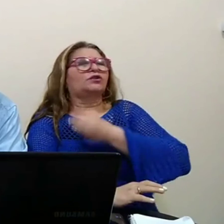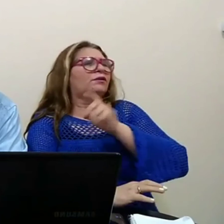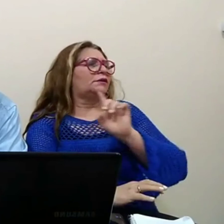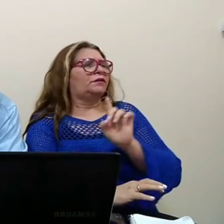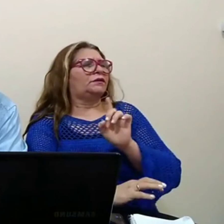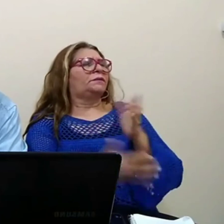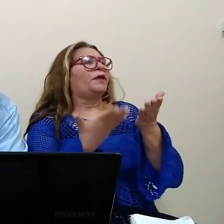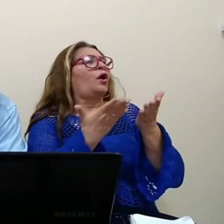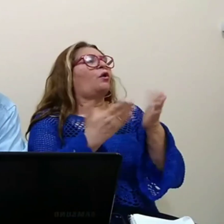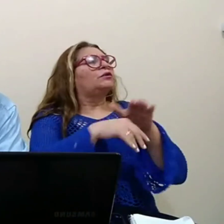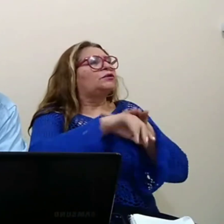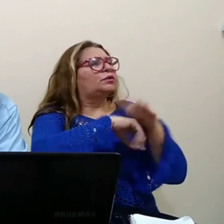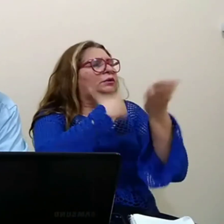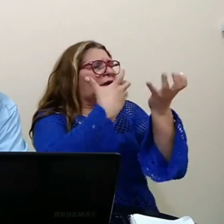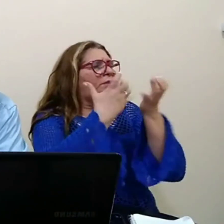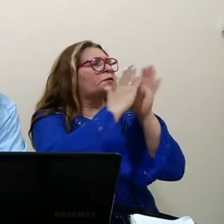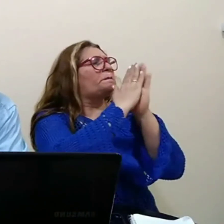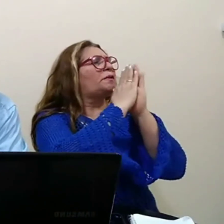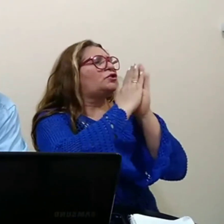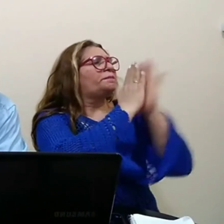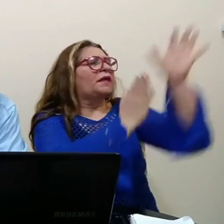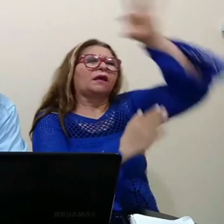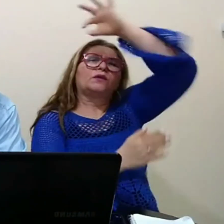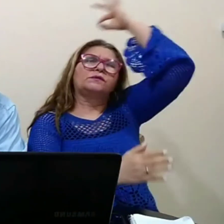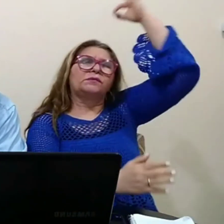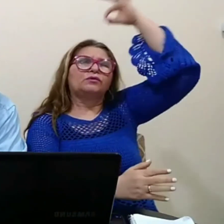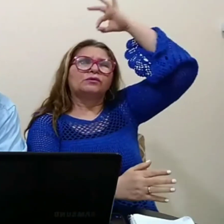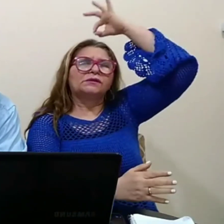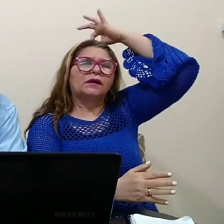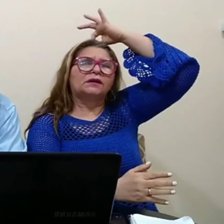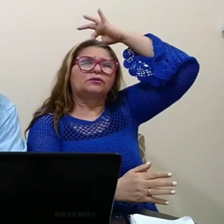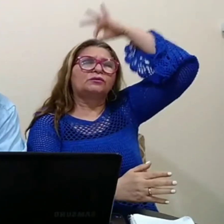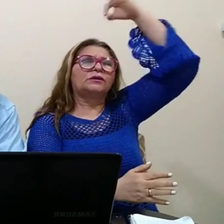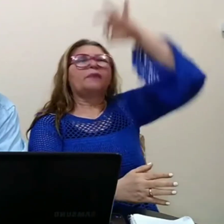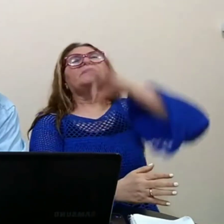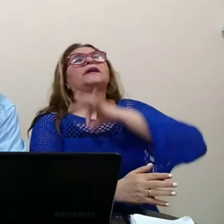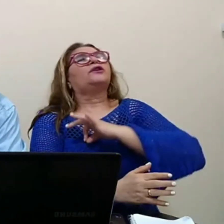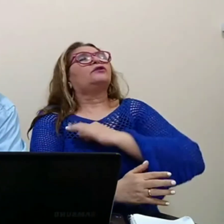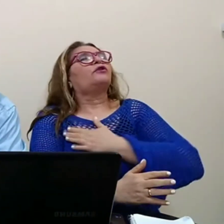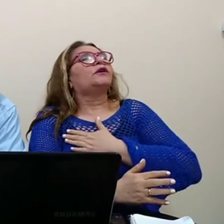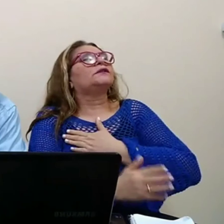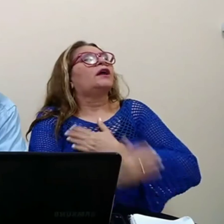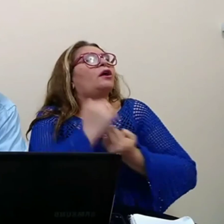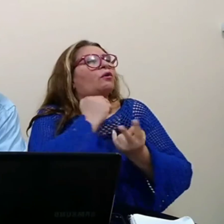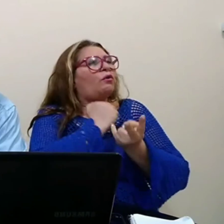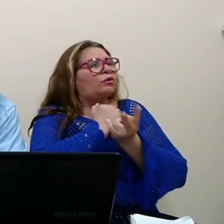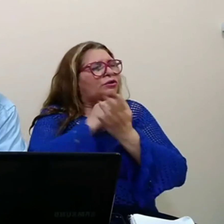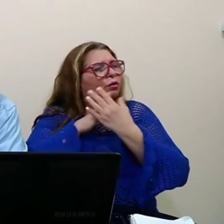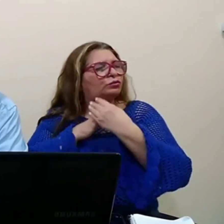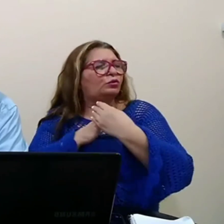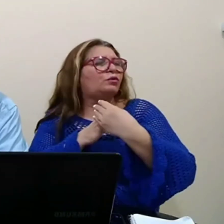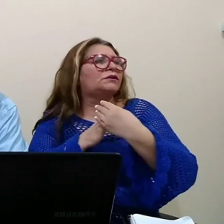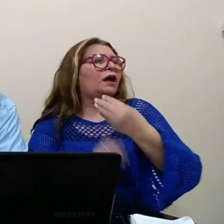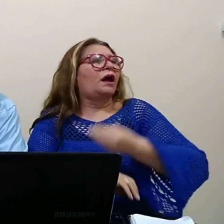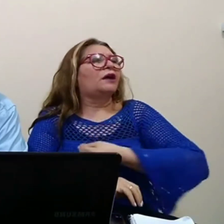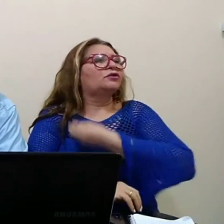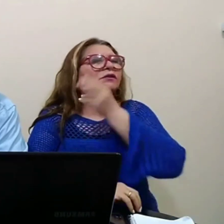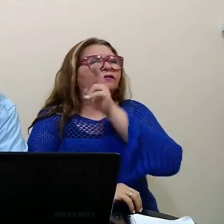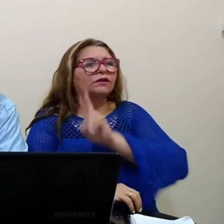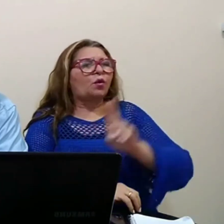nós queremos pedir que o teu Espírito Santo, que habita em nós, dirija as nossas vidas, use a